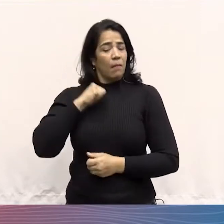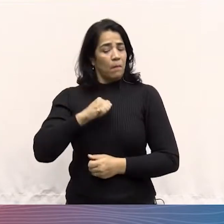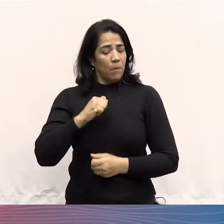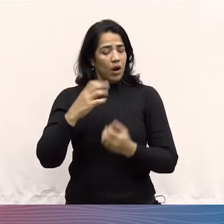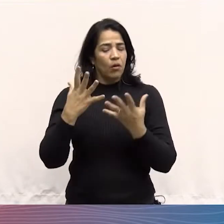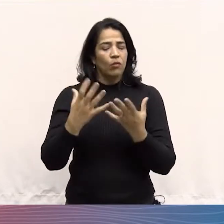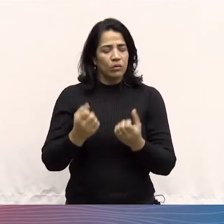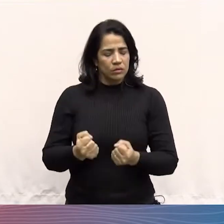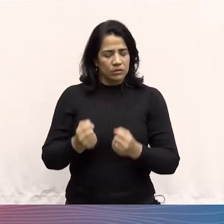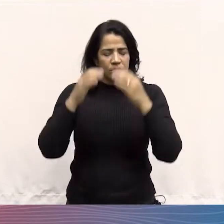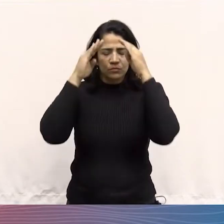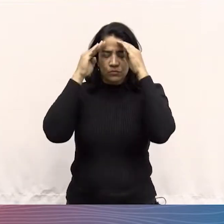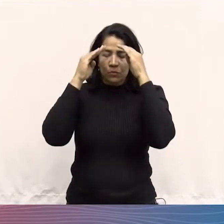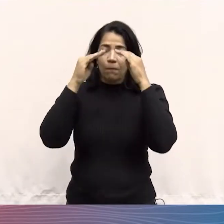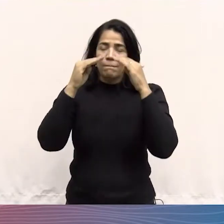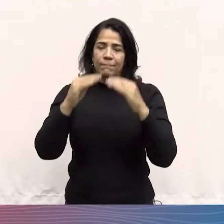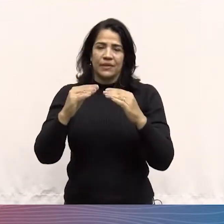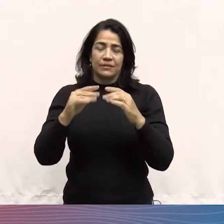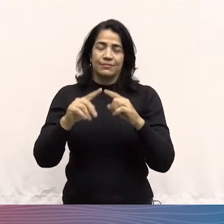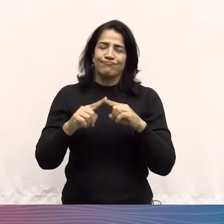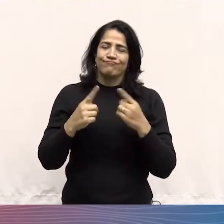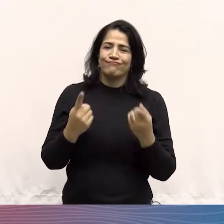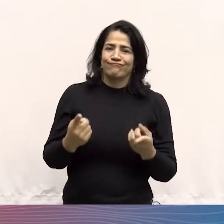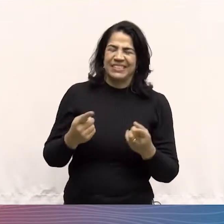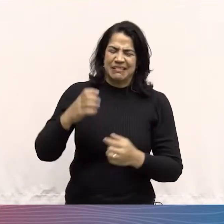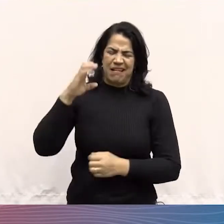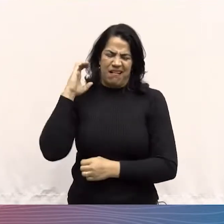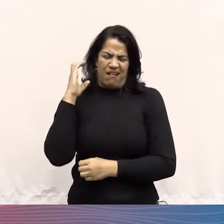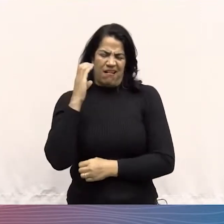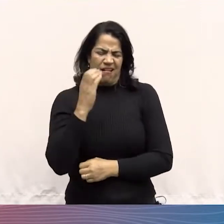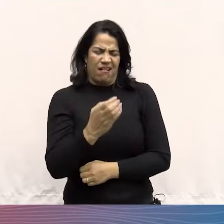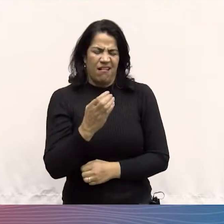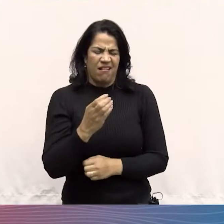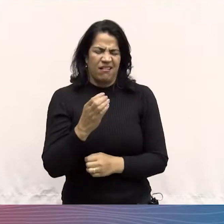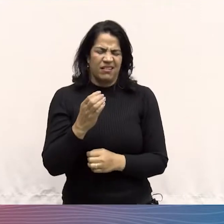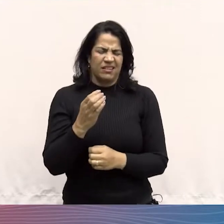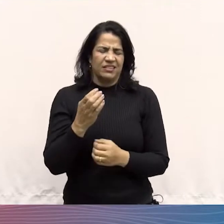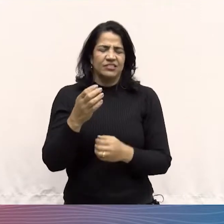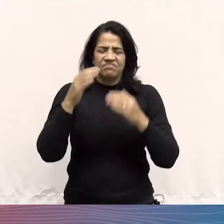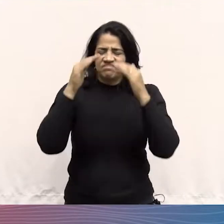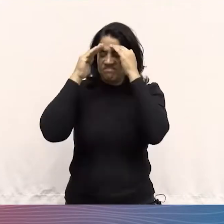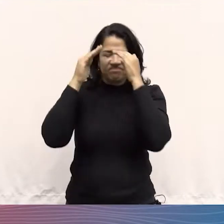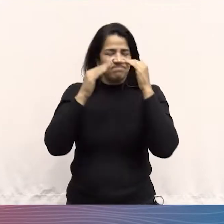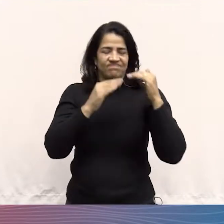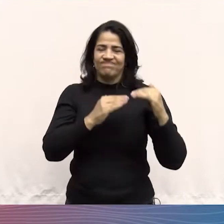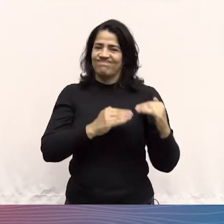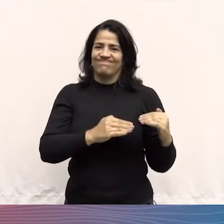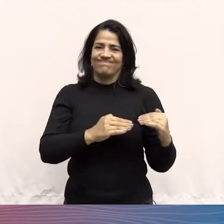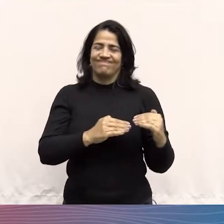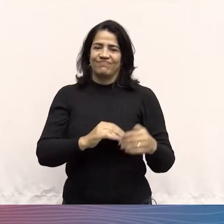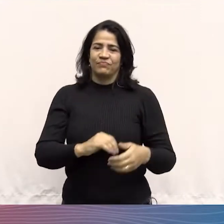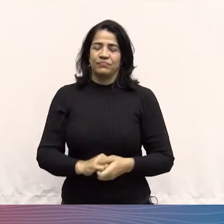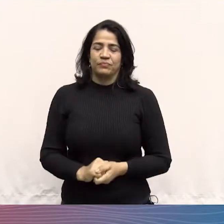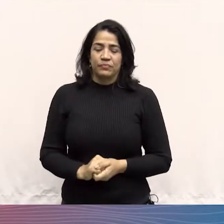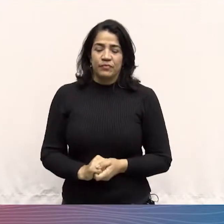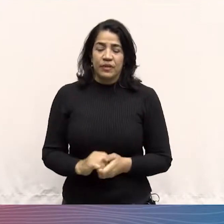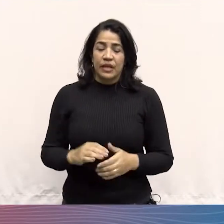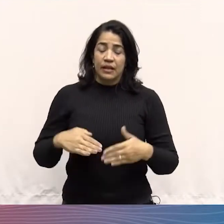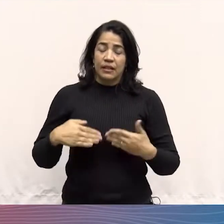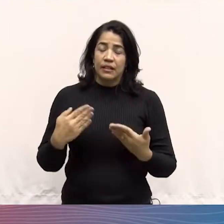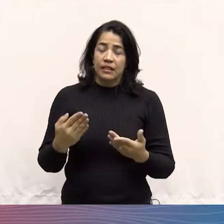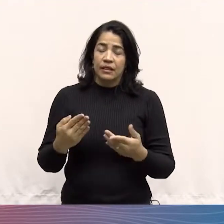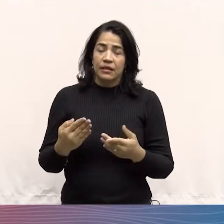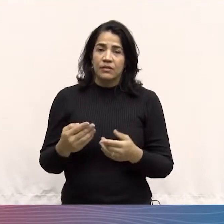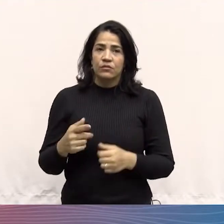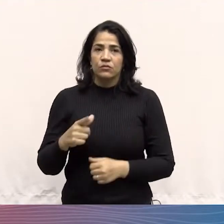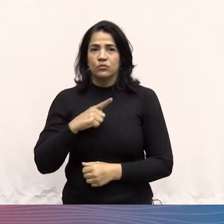Então, aqui nós vemos dois resultados. Um é da linha de Caim. O Caim, então, foi expulso do Jardim do